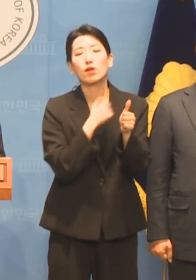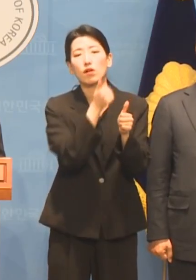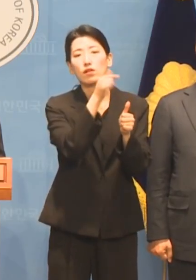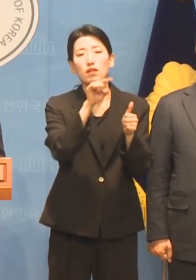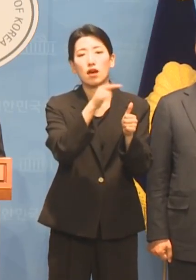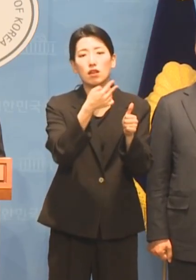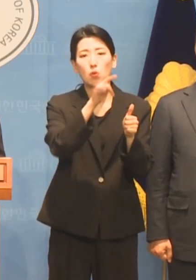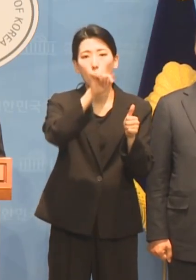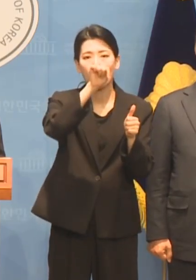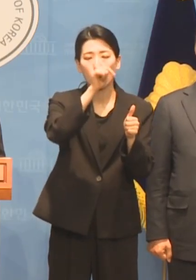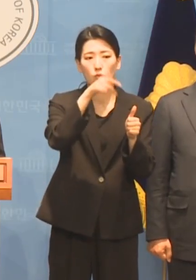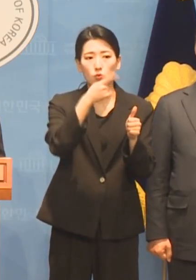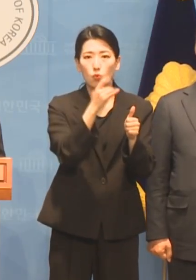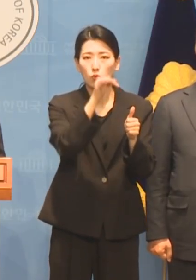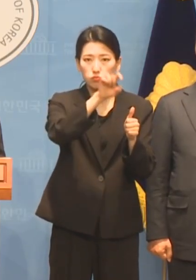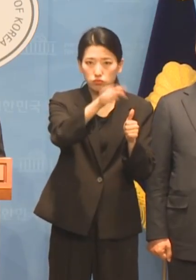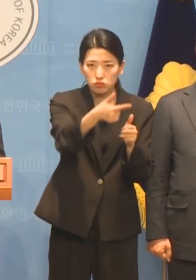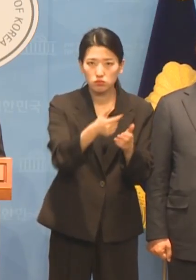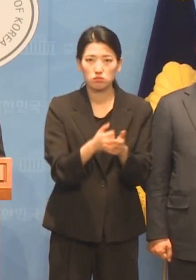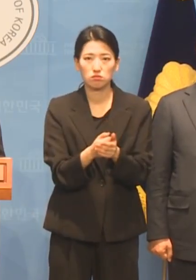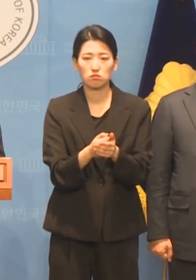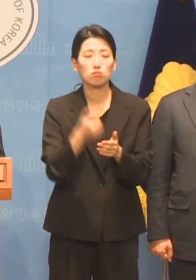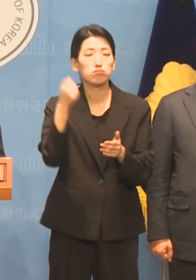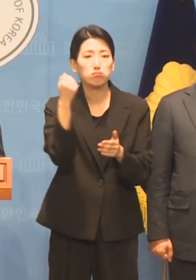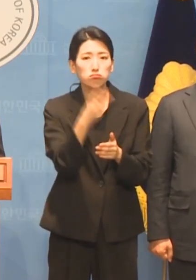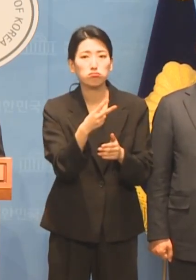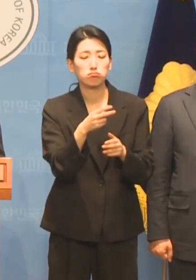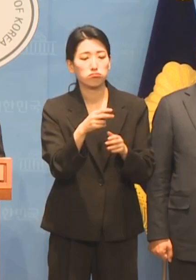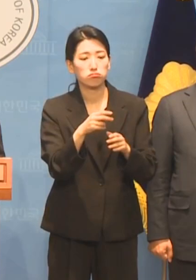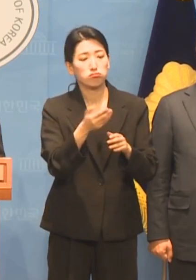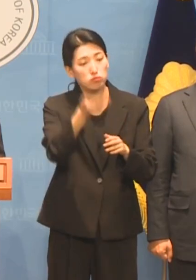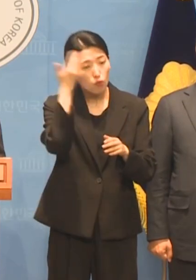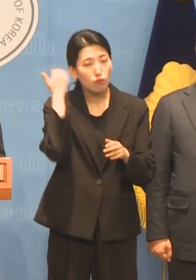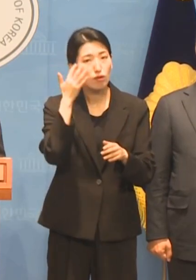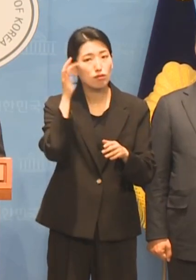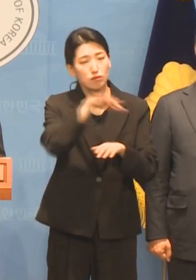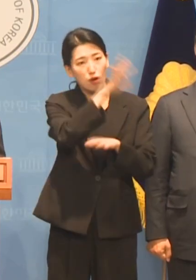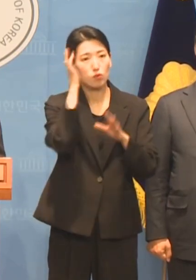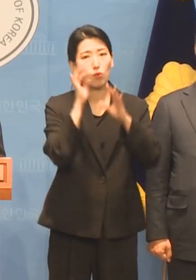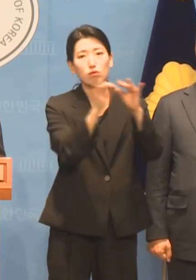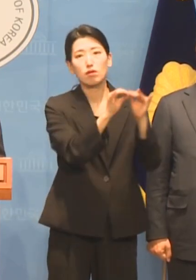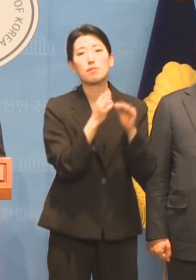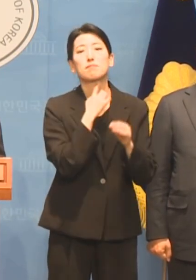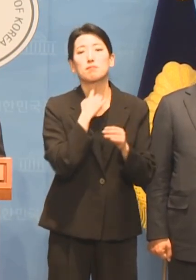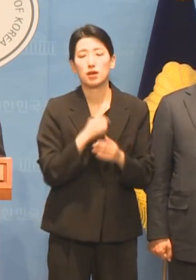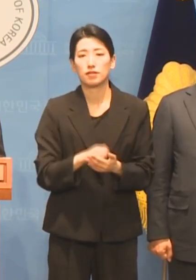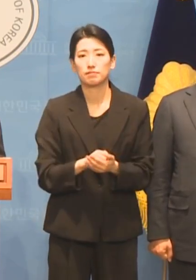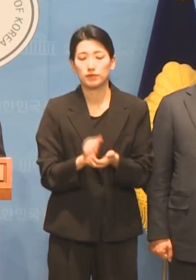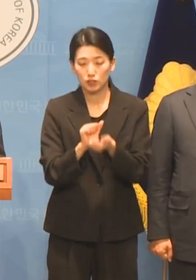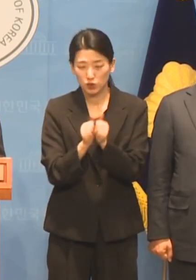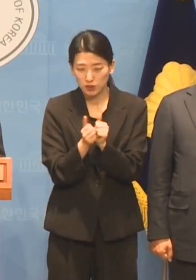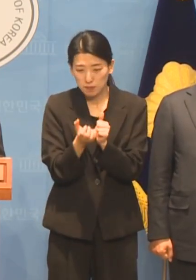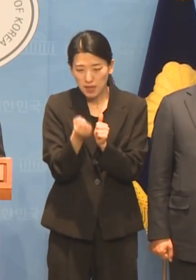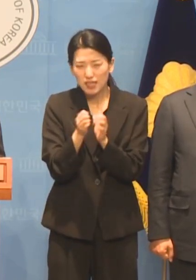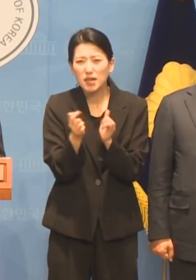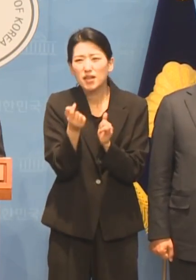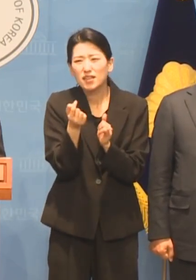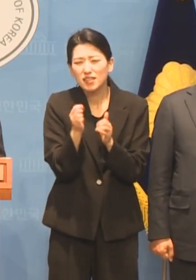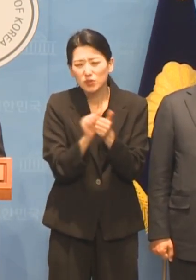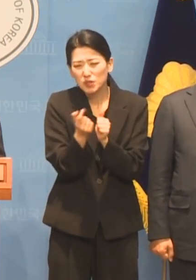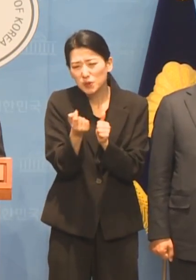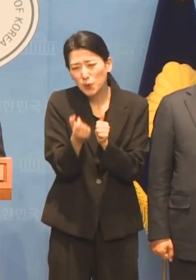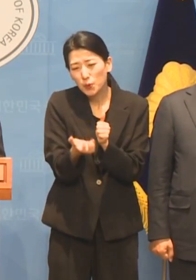이복현 금융감독원장이 찬성하고 추진했던 사안입니다. 소액주주 권익을 보호하기 위한 상법